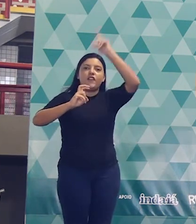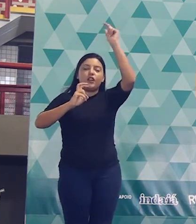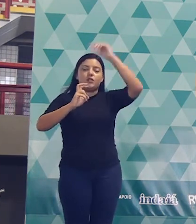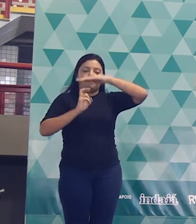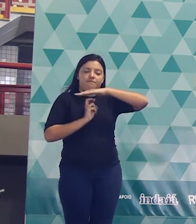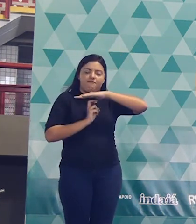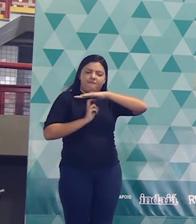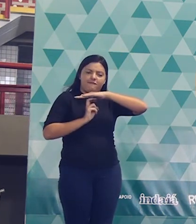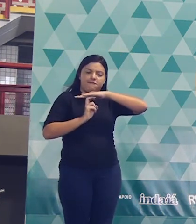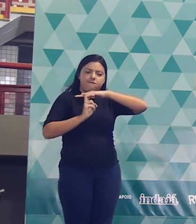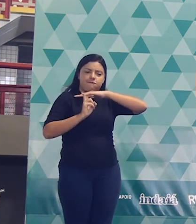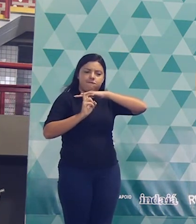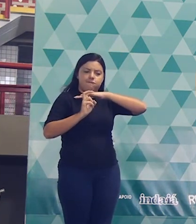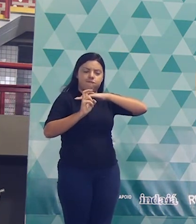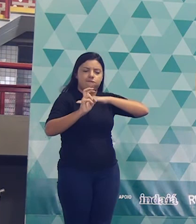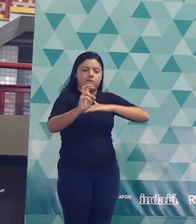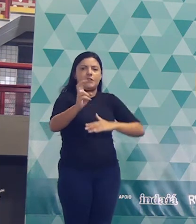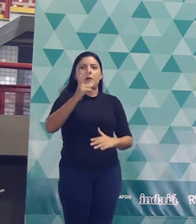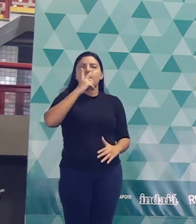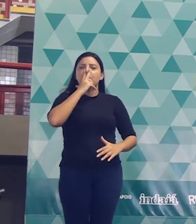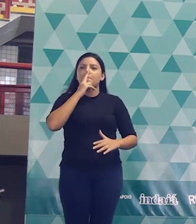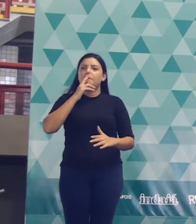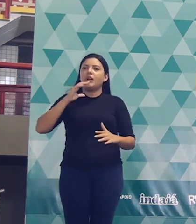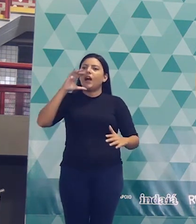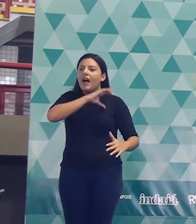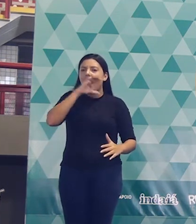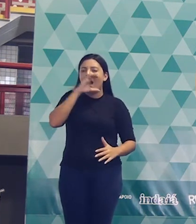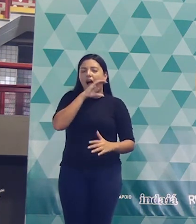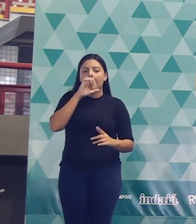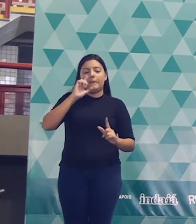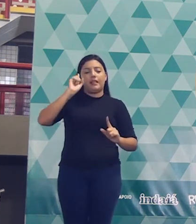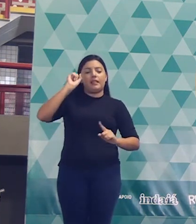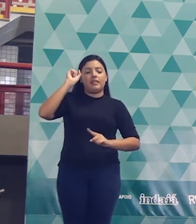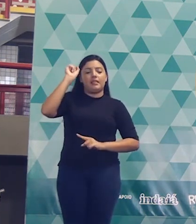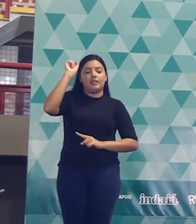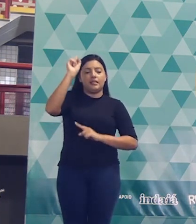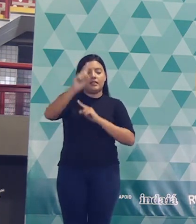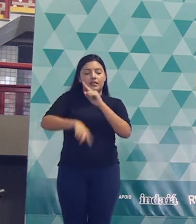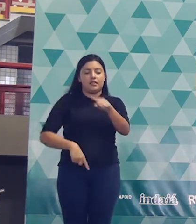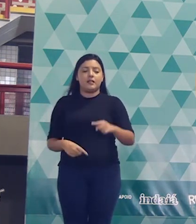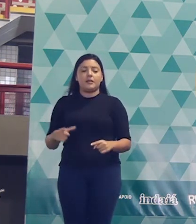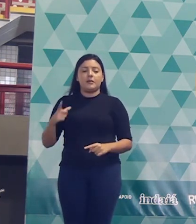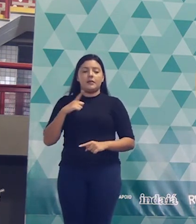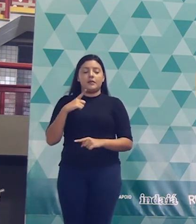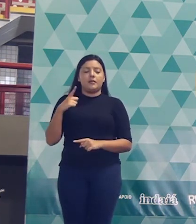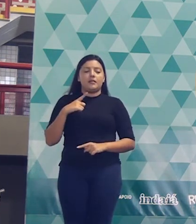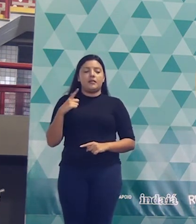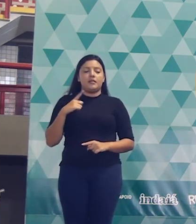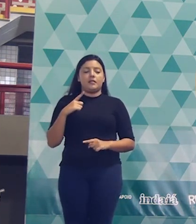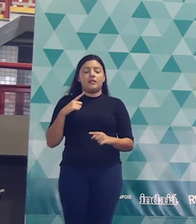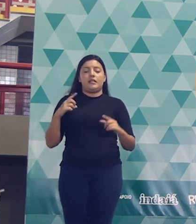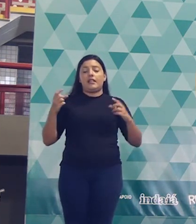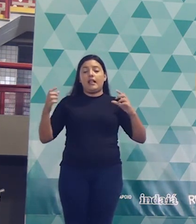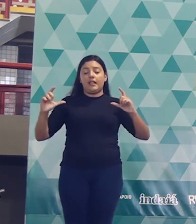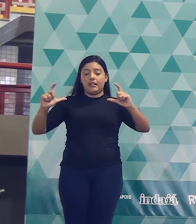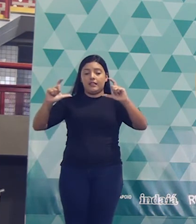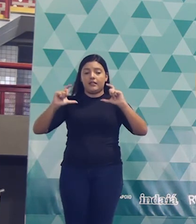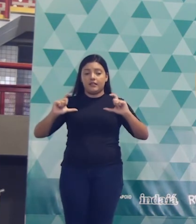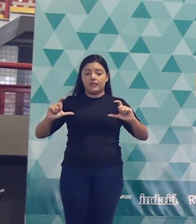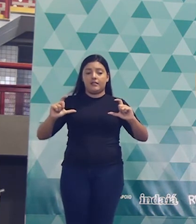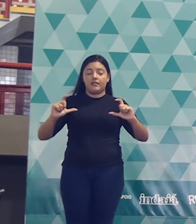entrando no ritmo, está acelerando. Depois, o número de sílabas métricas na terceira estrofe